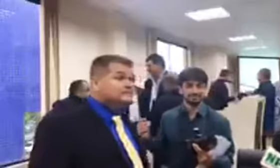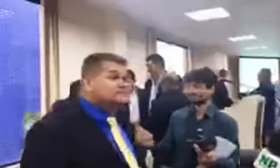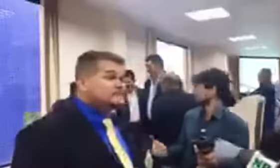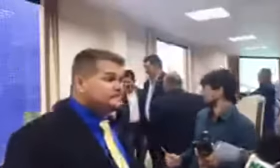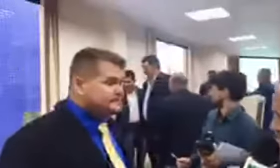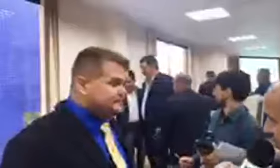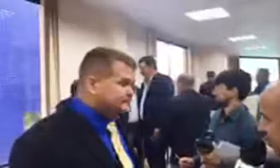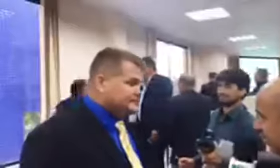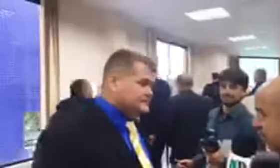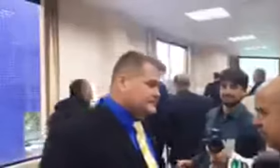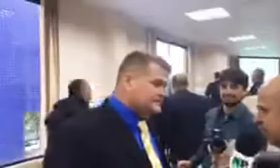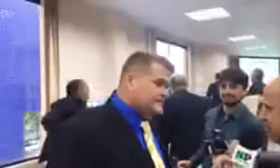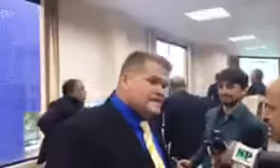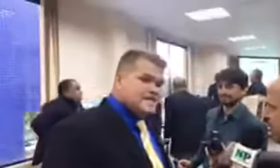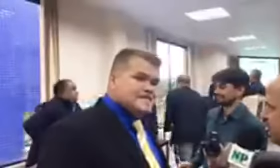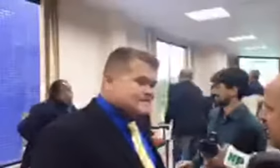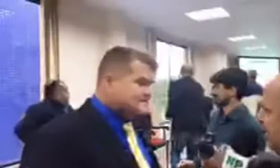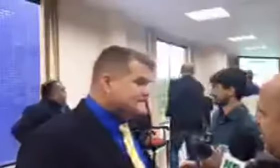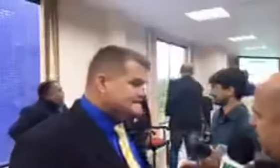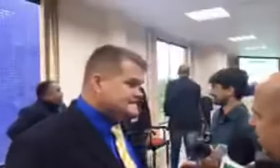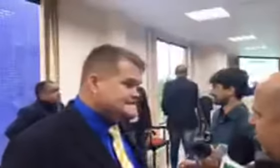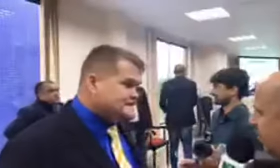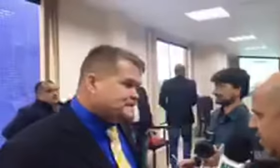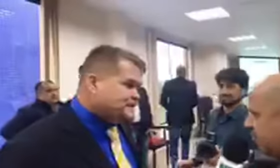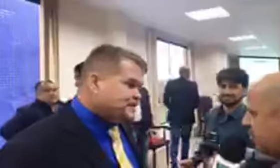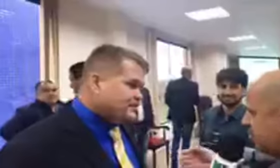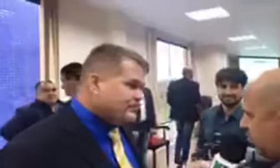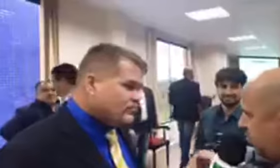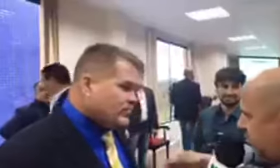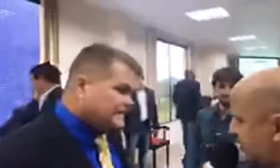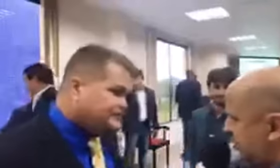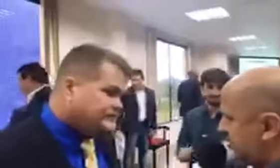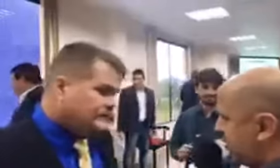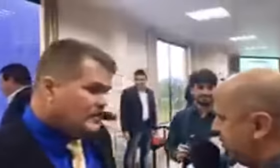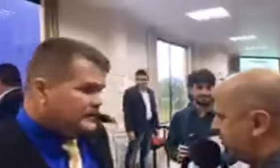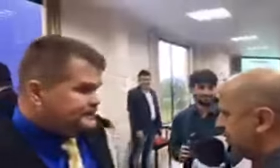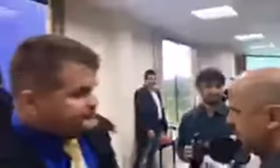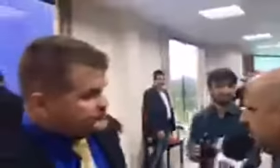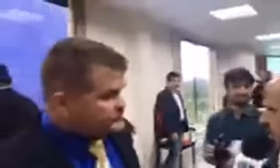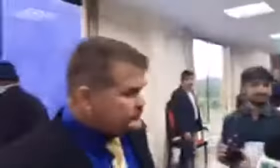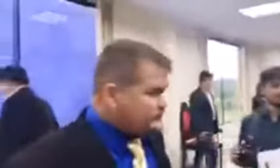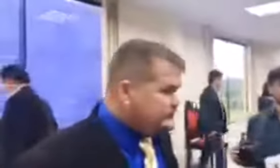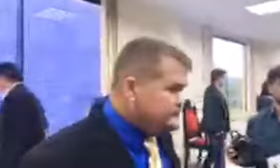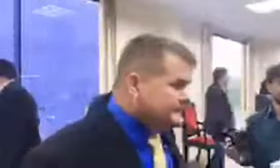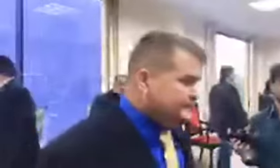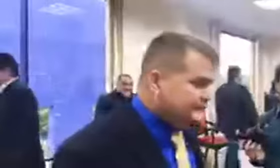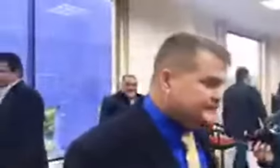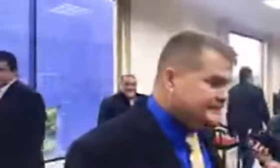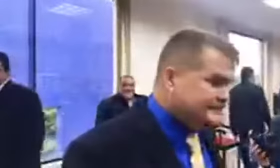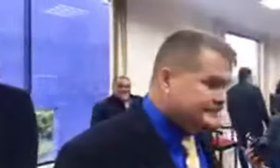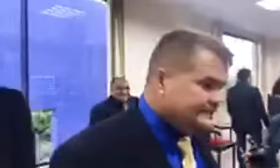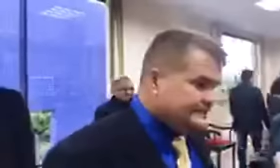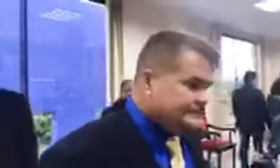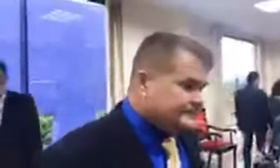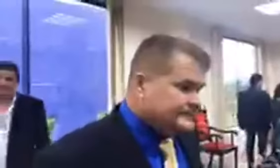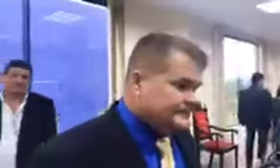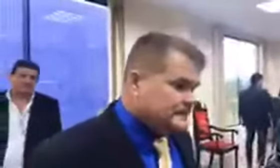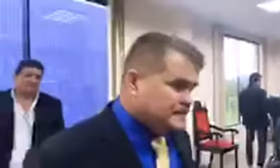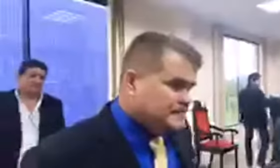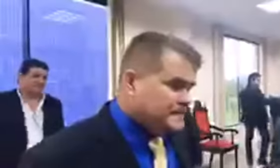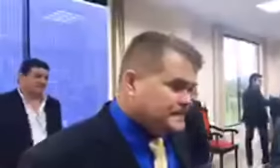Boa noite, prefeito. Estamos ao vivo, Portal Nosso Paraná. Acompanhamos o discurso, transmitimos ao vivo. Como em todos os anos,